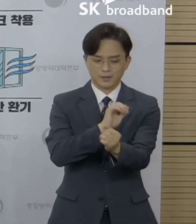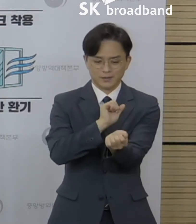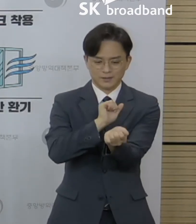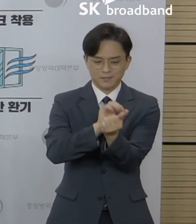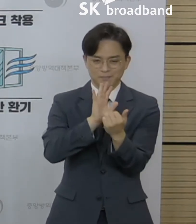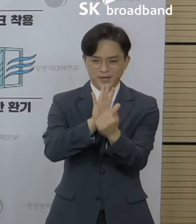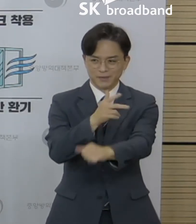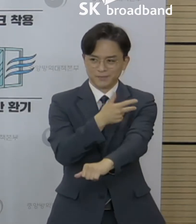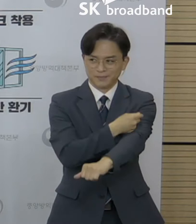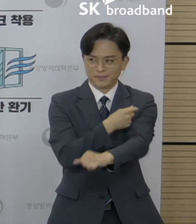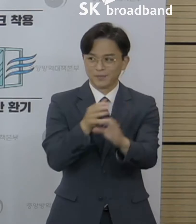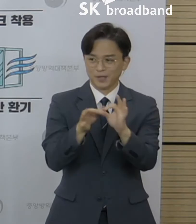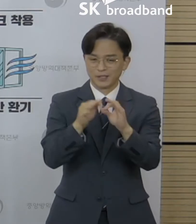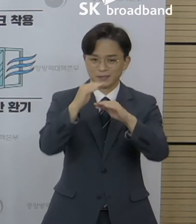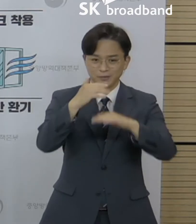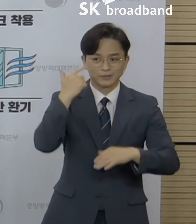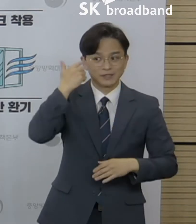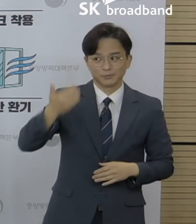예약과 관련돼서